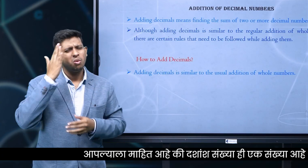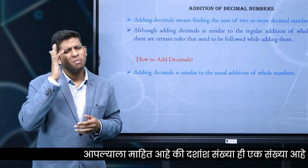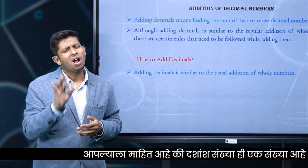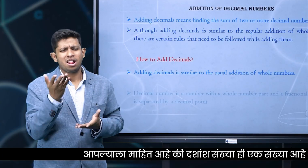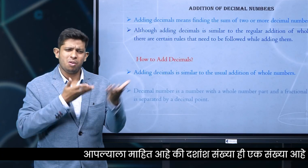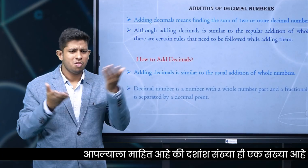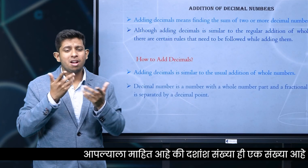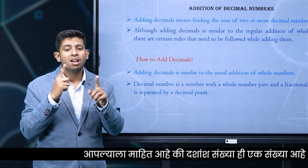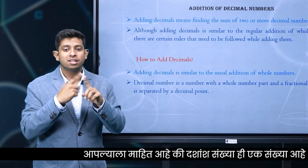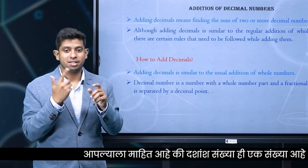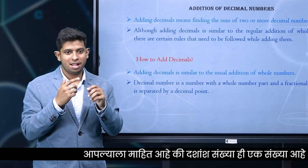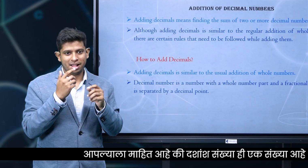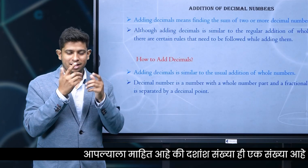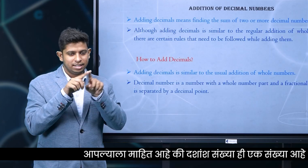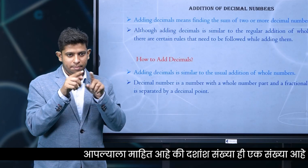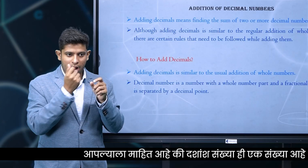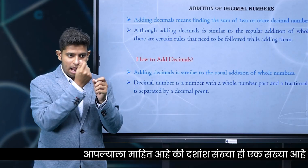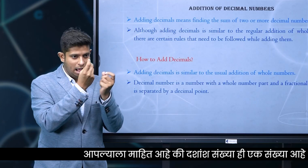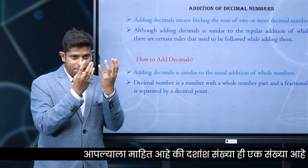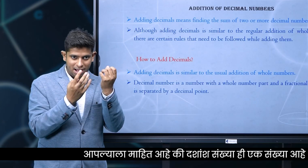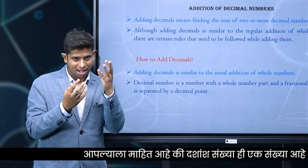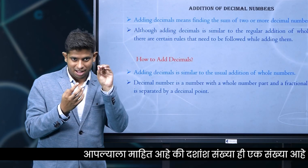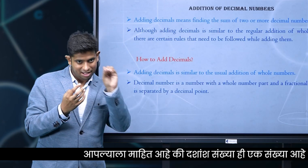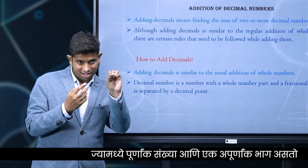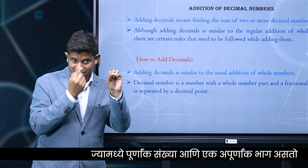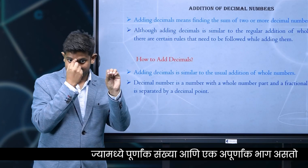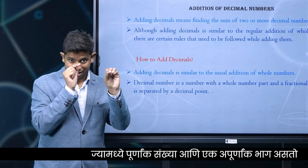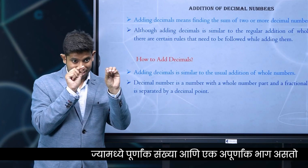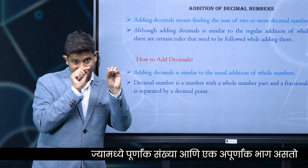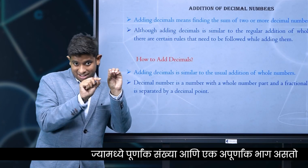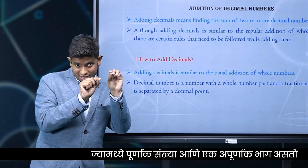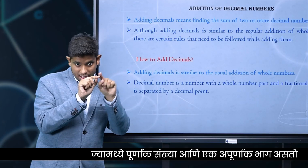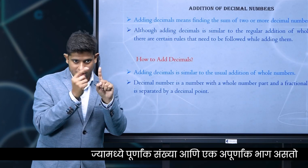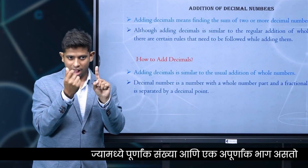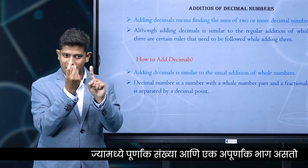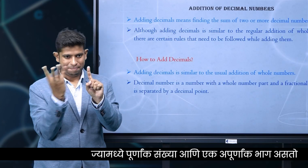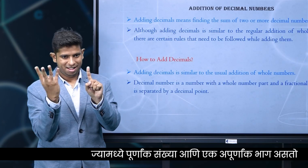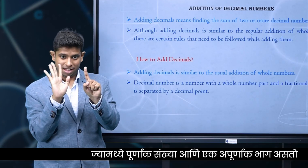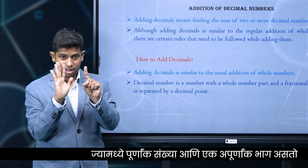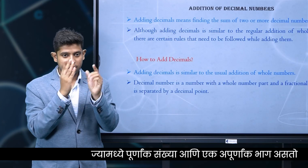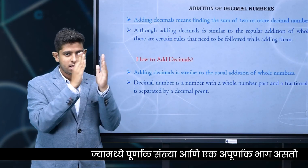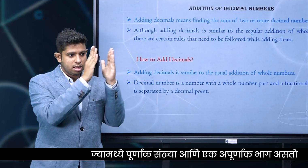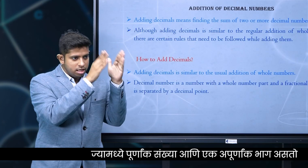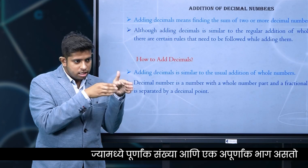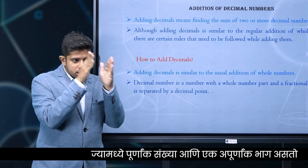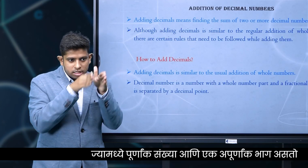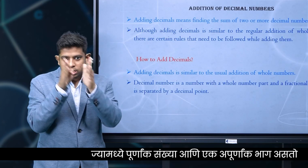आपल्याला माहित आहे की दशांश संख्या ही एक संख्या आहे ज्यामध्ये पूर्णांक संख्या आणि एक अपूर्णांक भाग